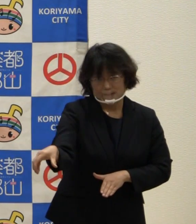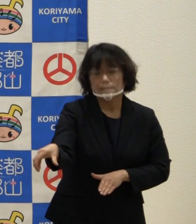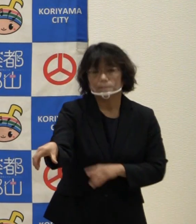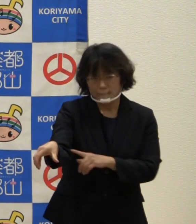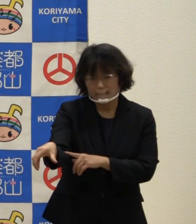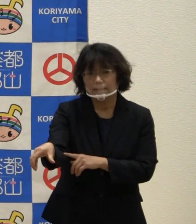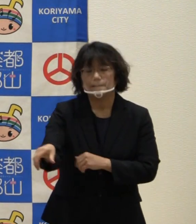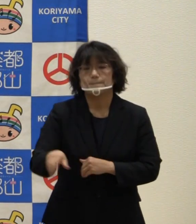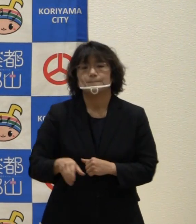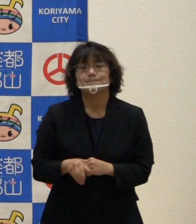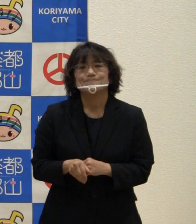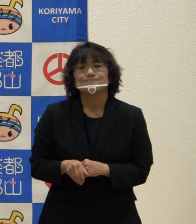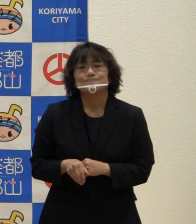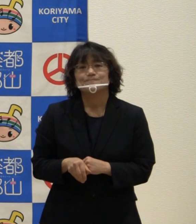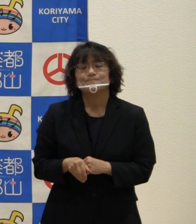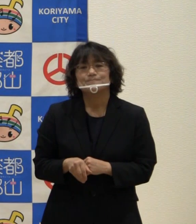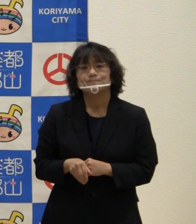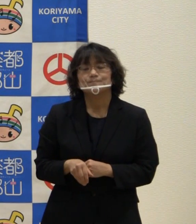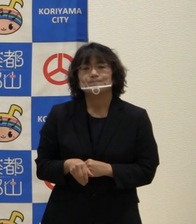ね、